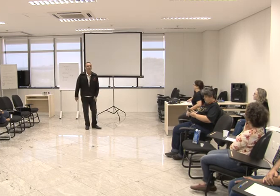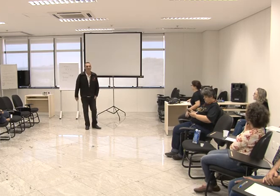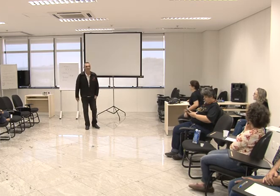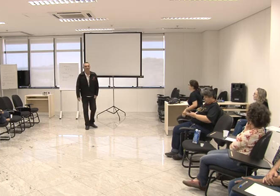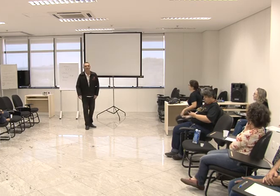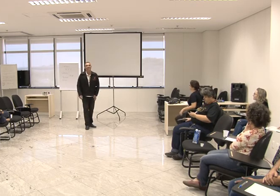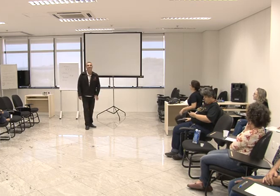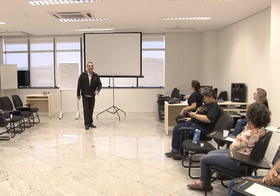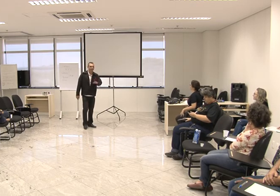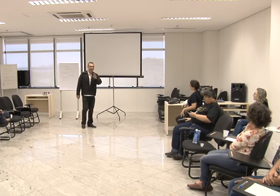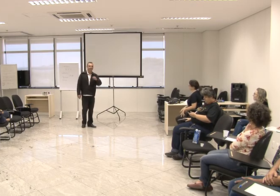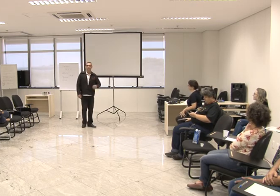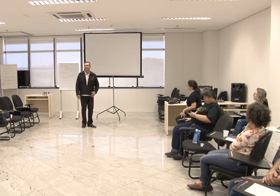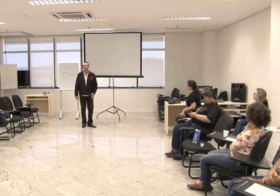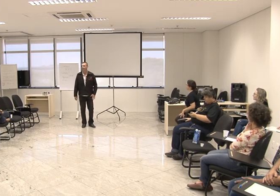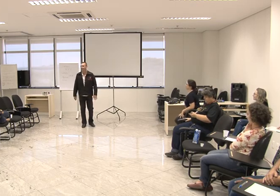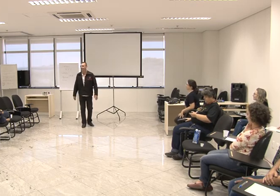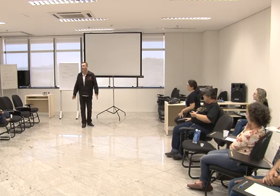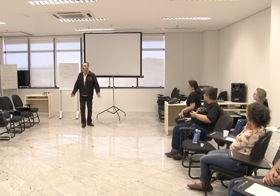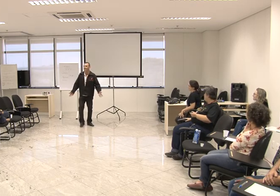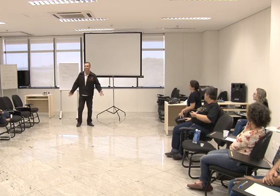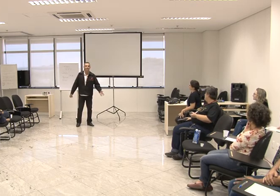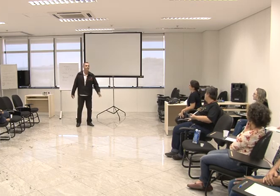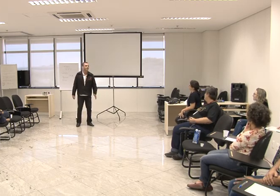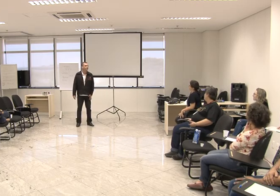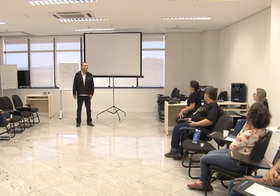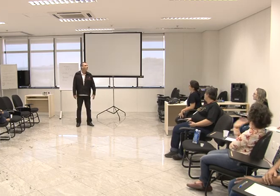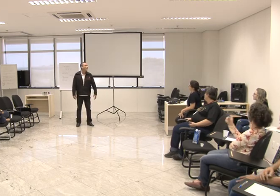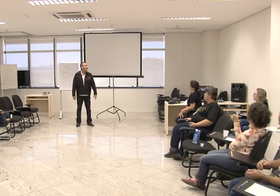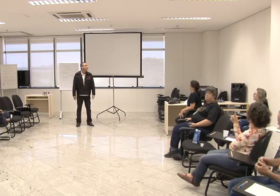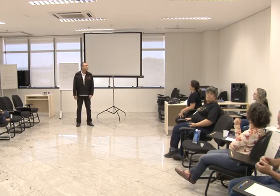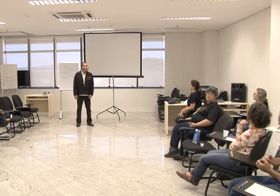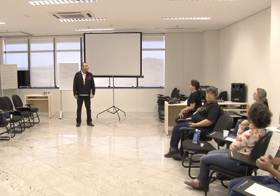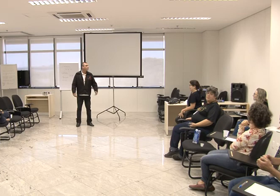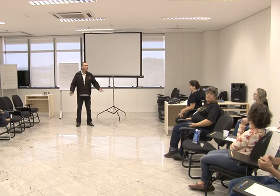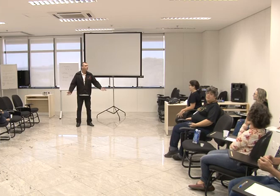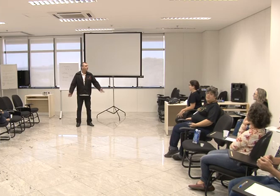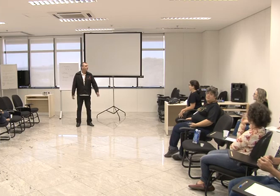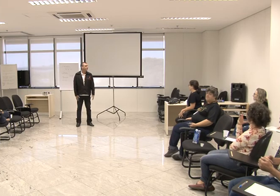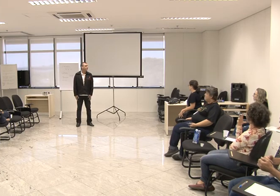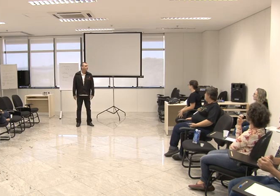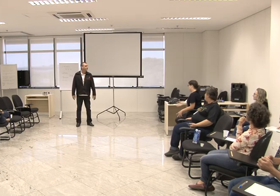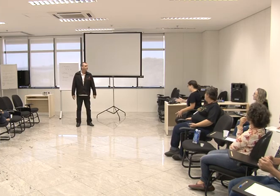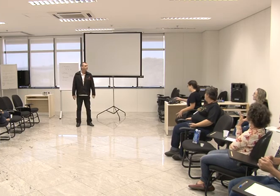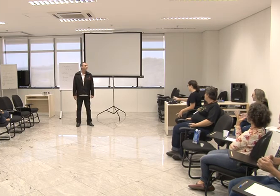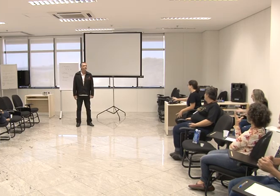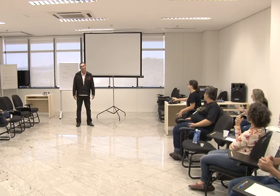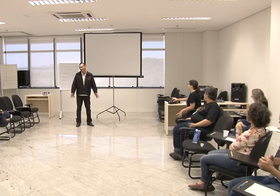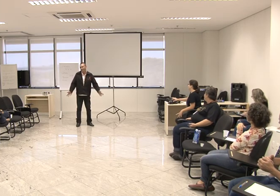não. Vira mais pra cá também. E aqui a Luciana. Vai?